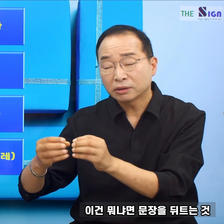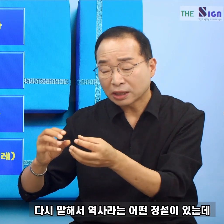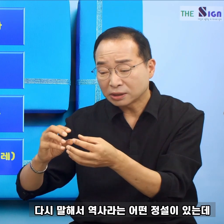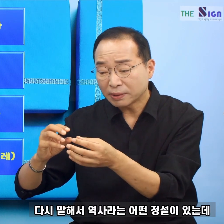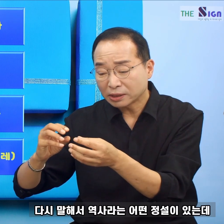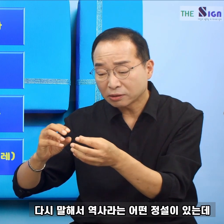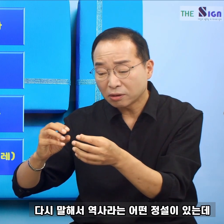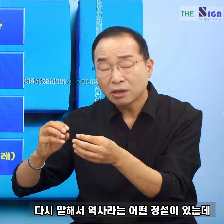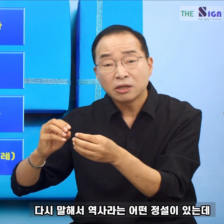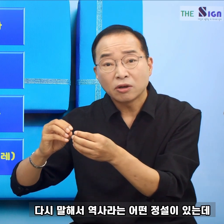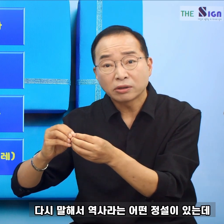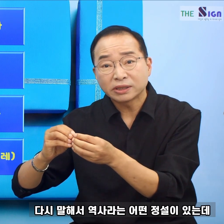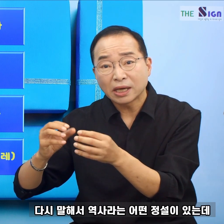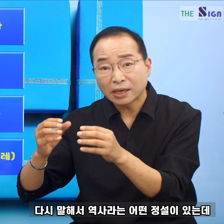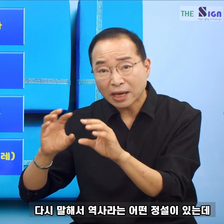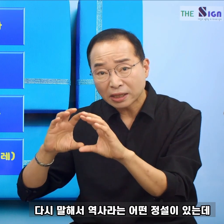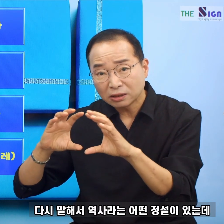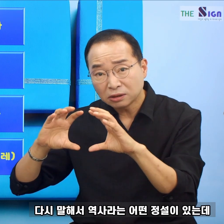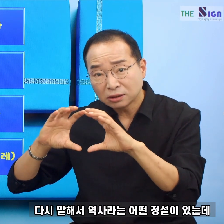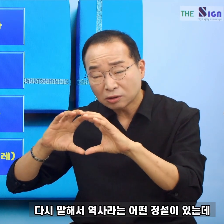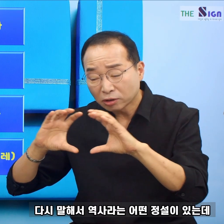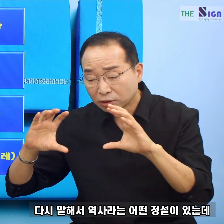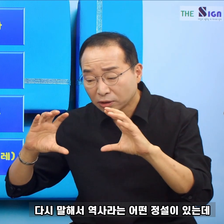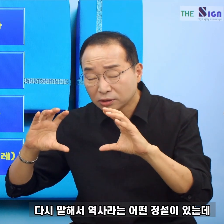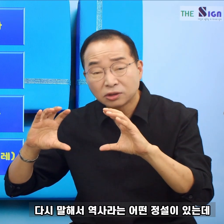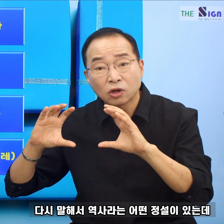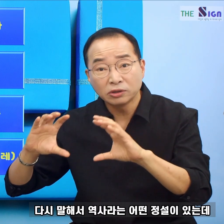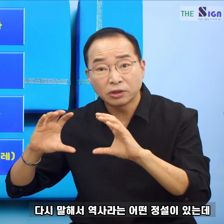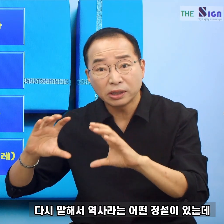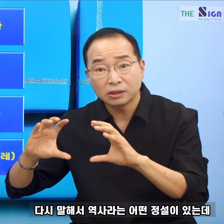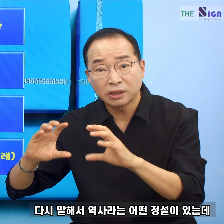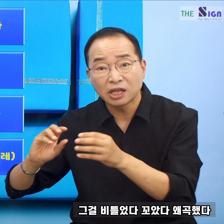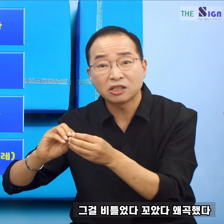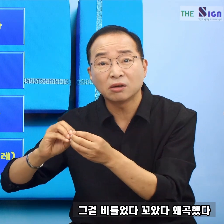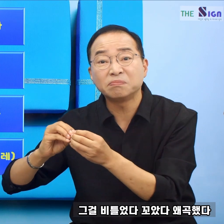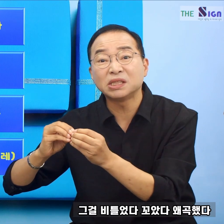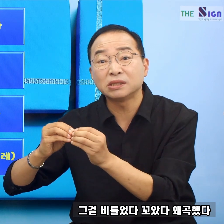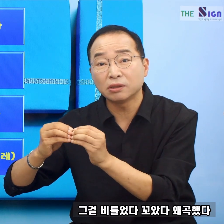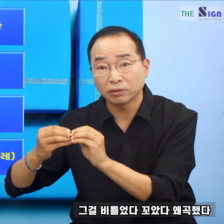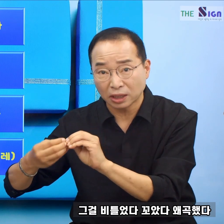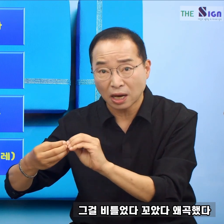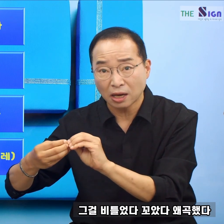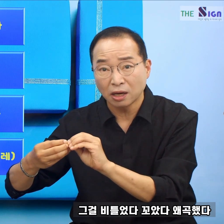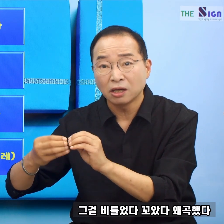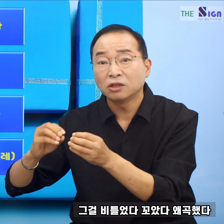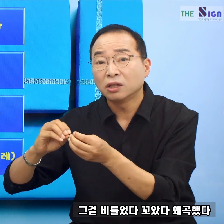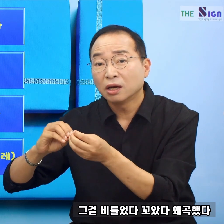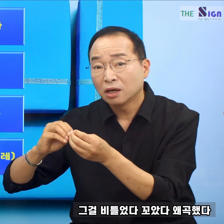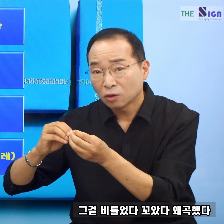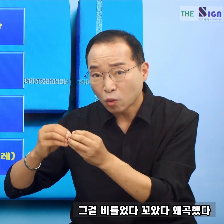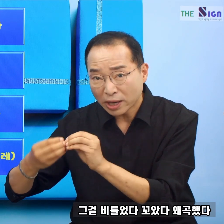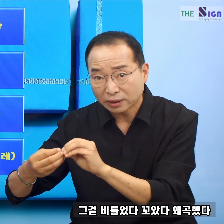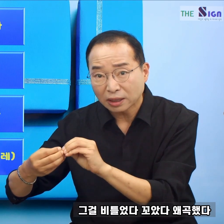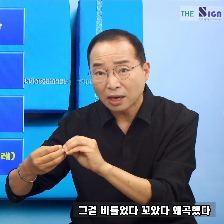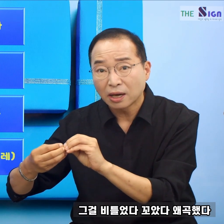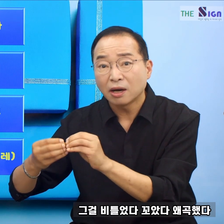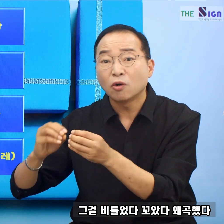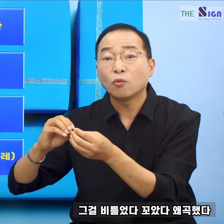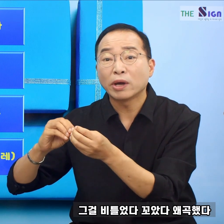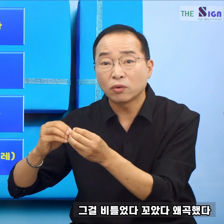다시 말해서 역사라는 어떤 정설이 있는데 그걸 비틀었다, 꼬았다,